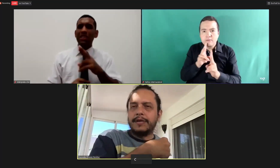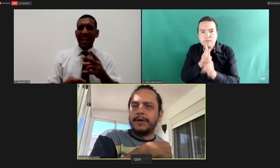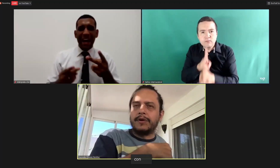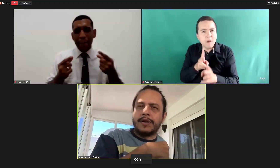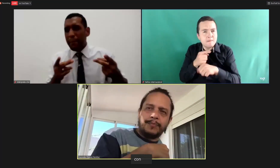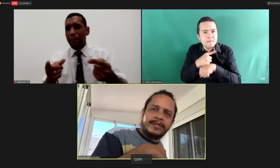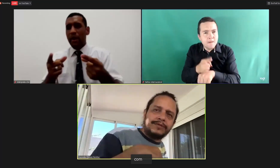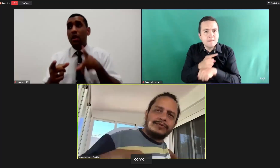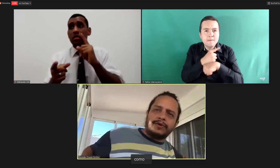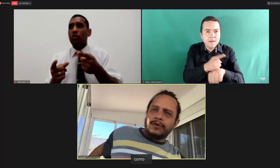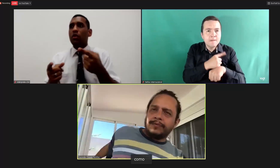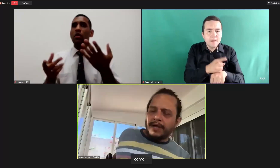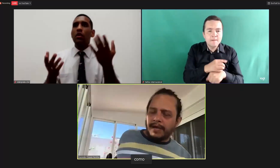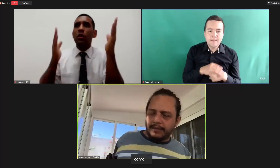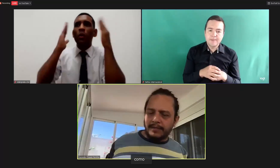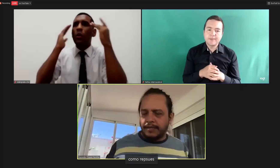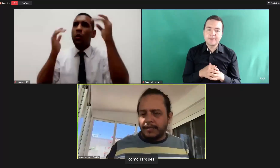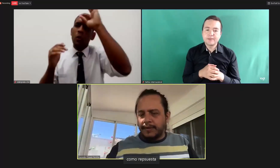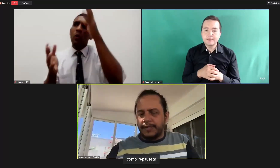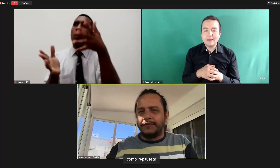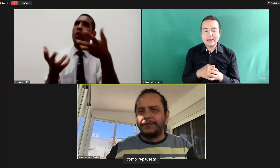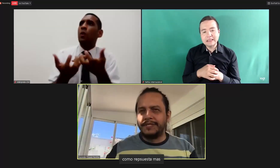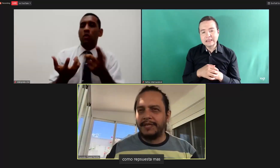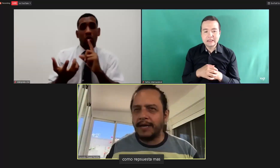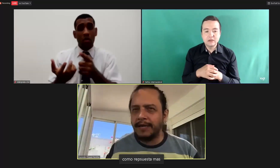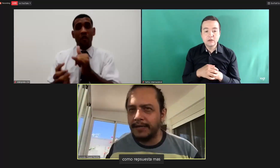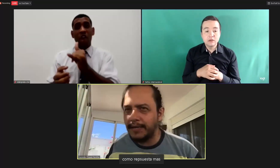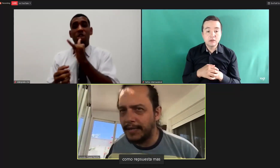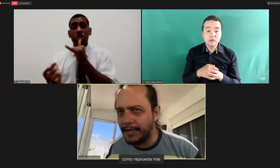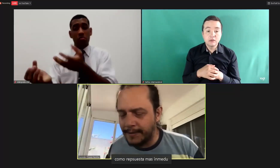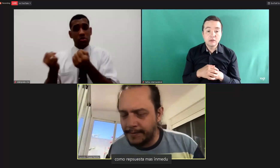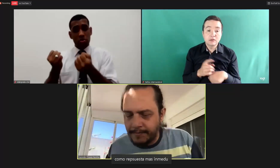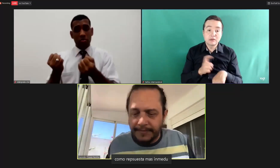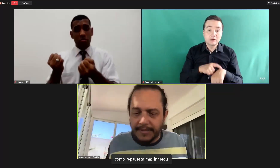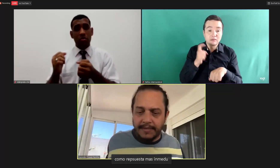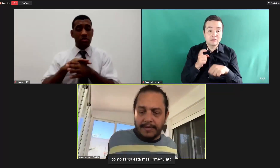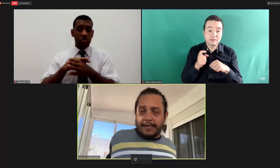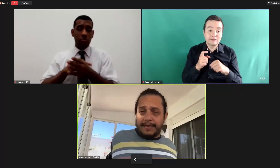En lo que tiene que ver con la respuesta socioeconómica desde nuestra oficina,